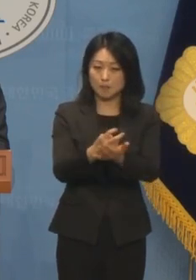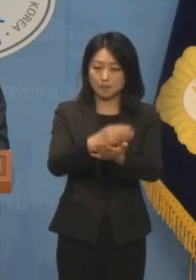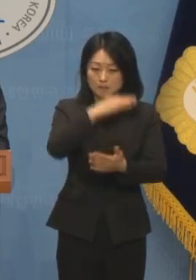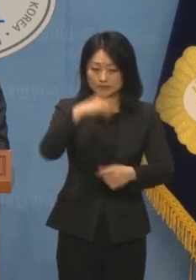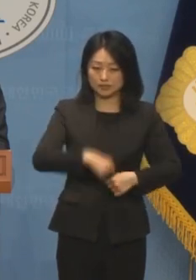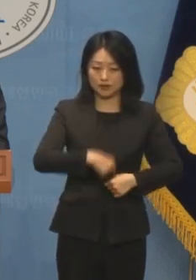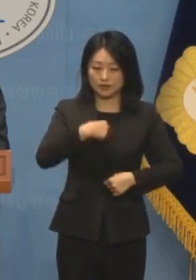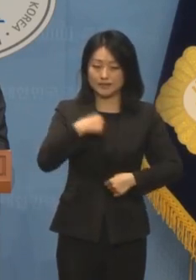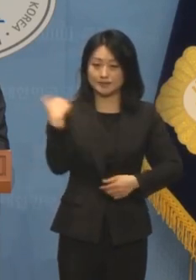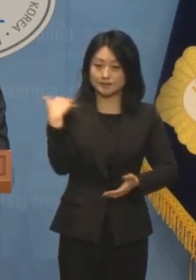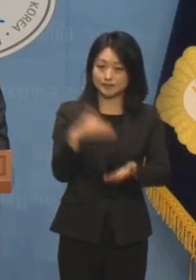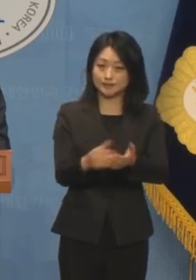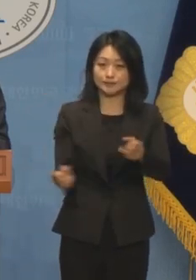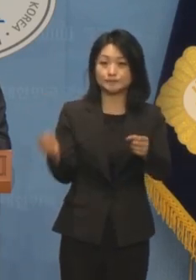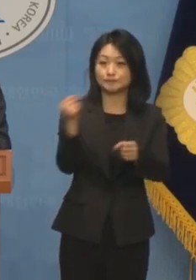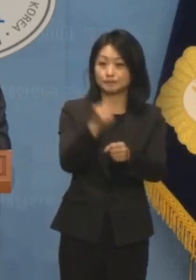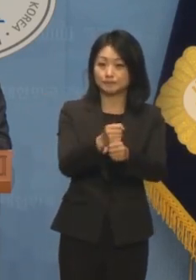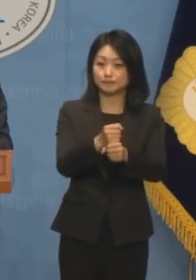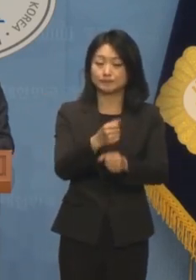바로 세우겠습니다.